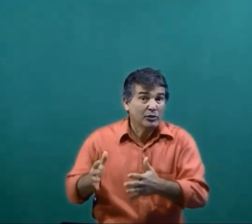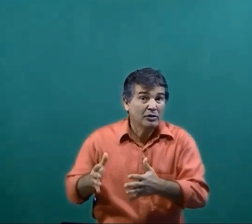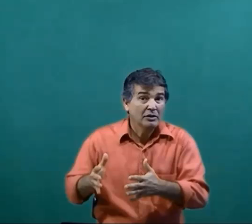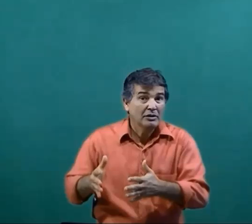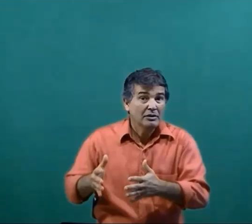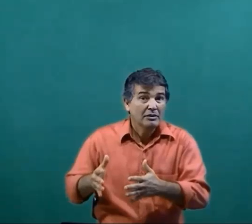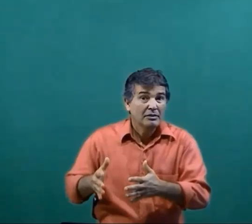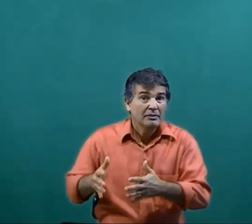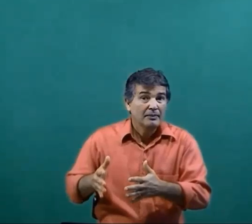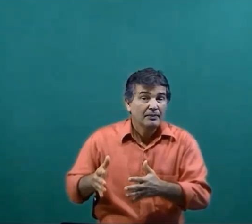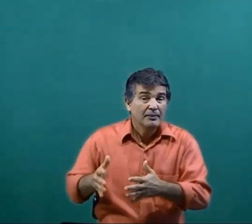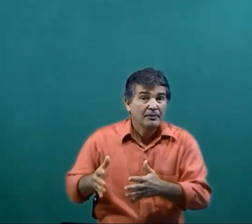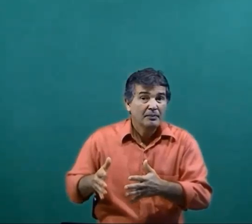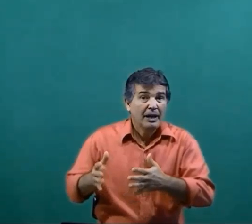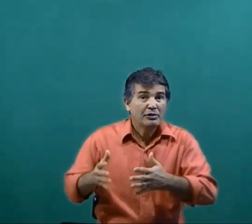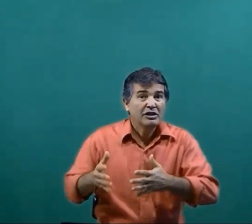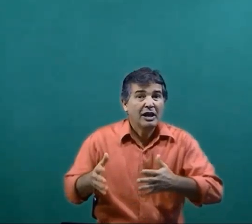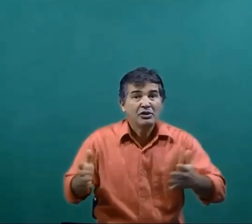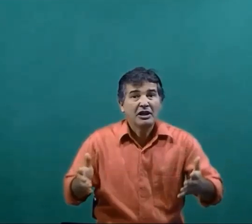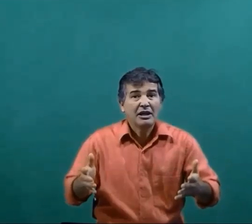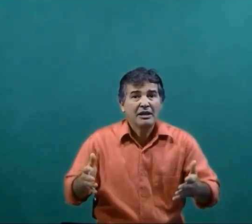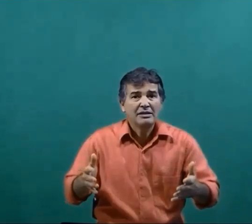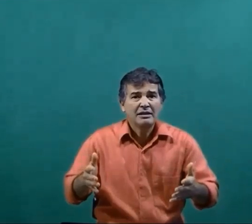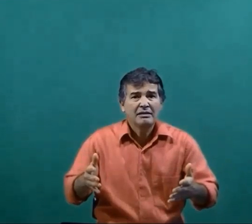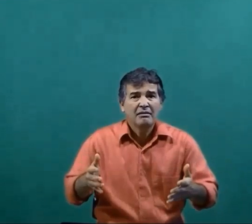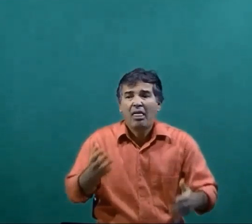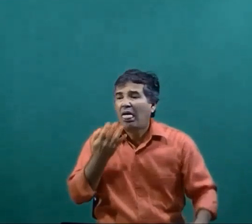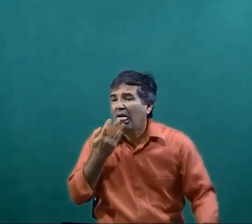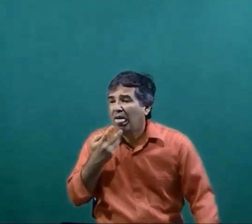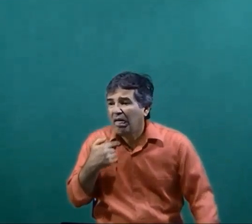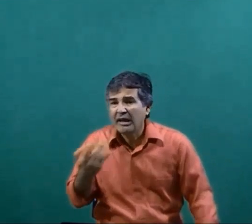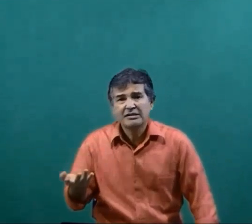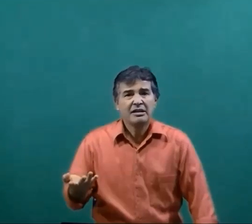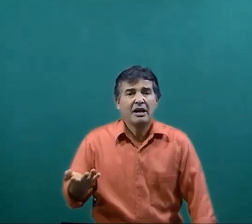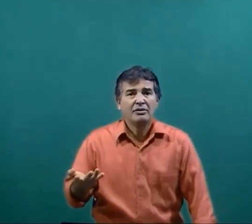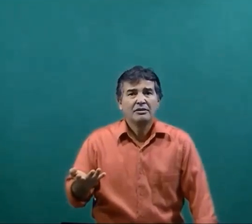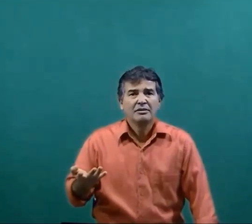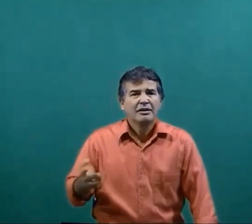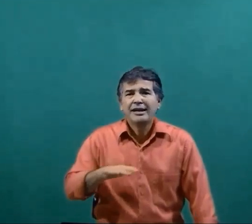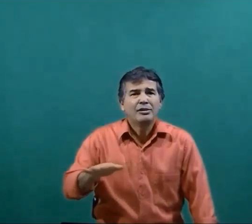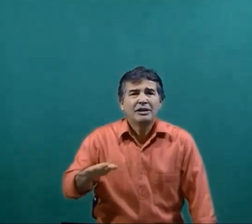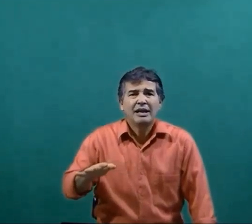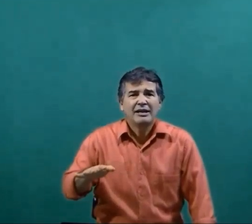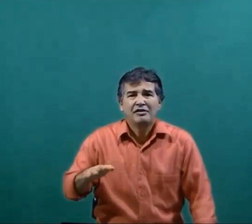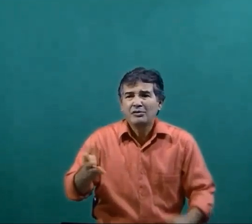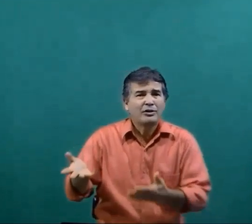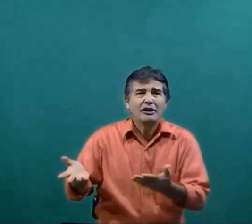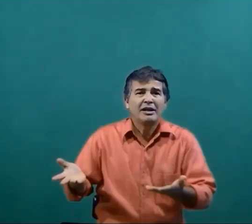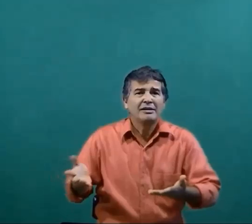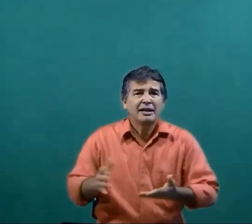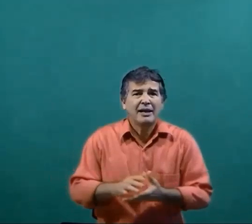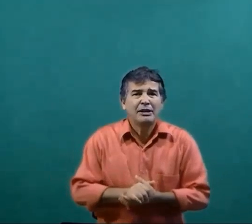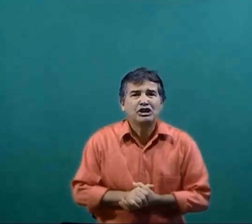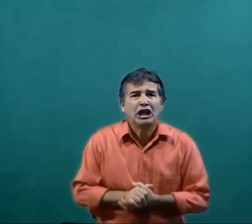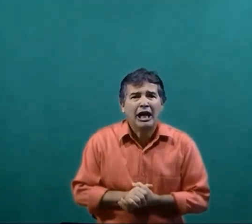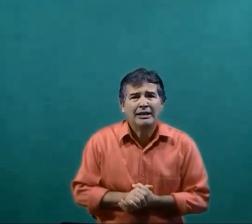ensinando para o sinal de criança esse sinal, que não tem nada a ver, não é toda criança que é